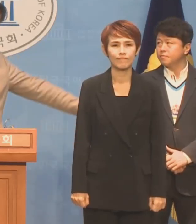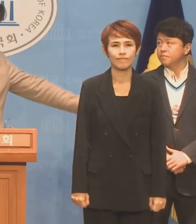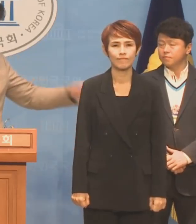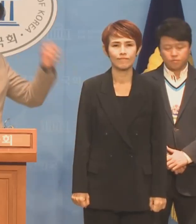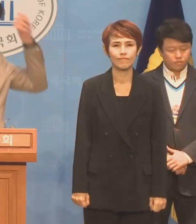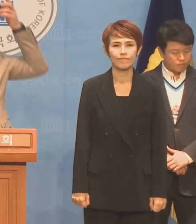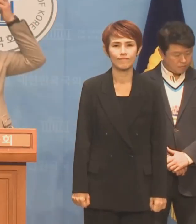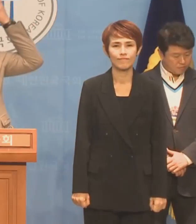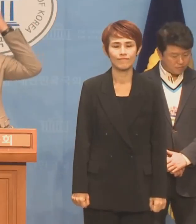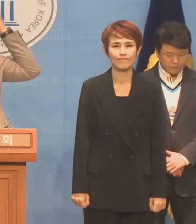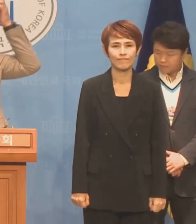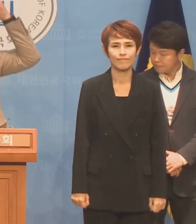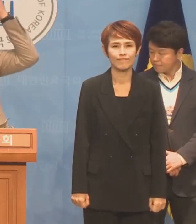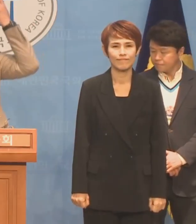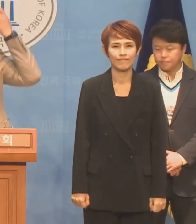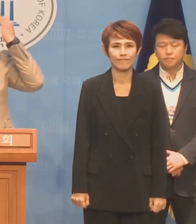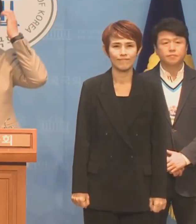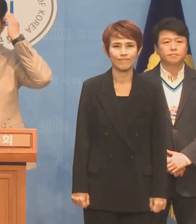줄을 좀 맞춰서.